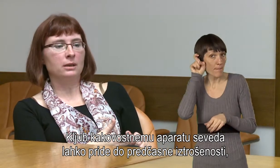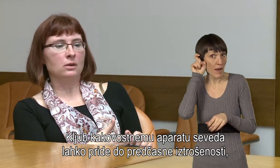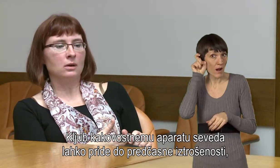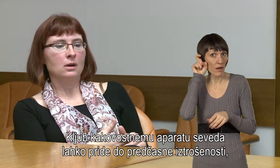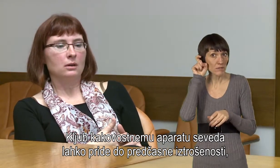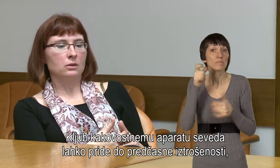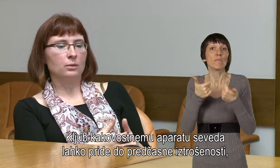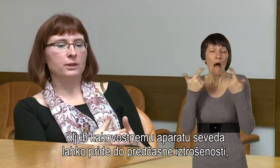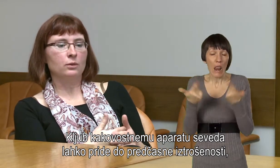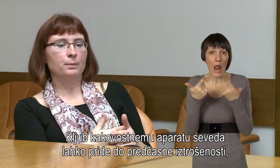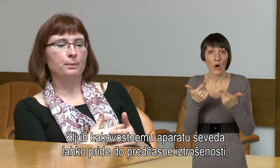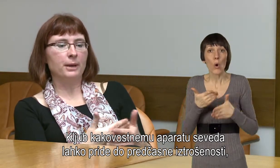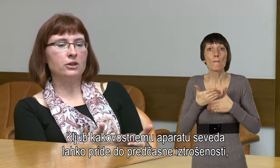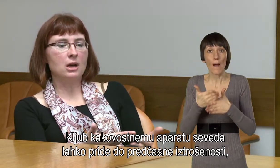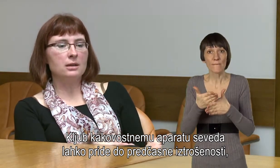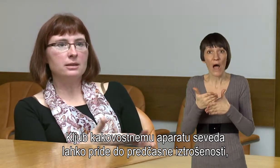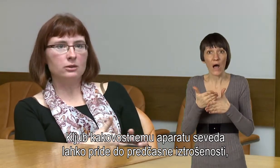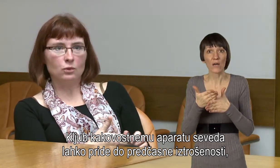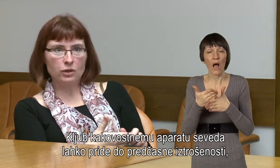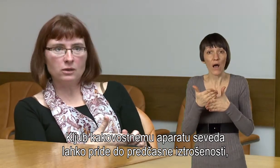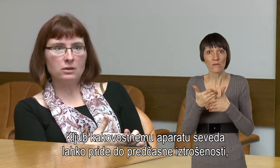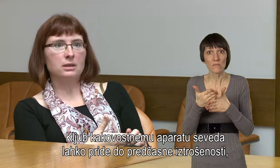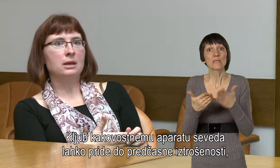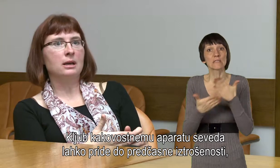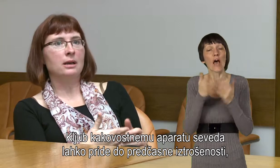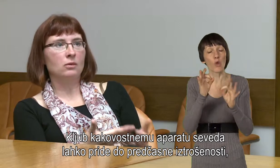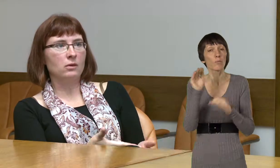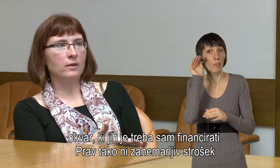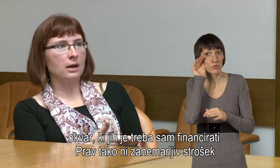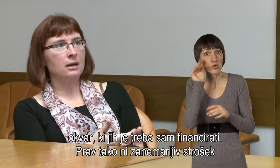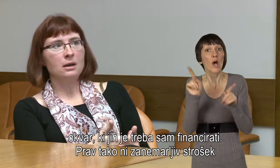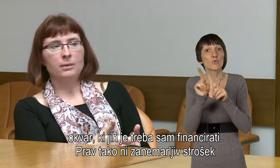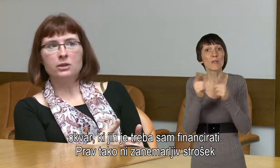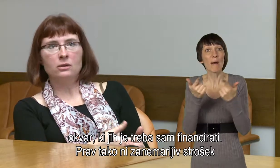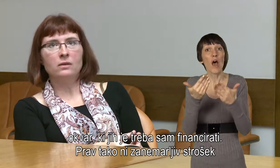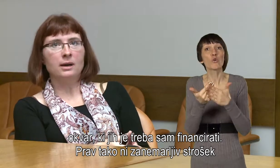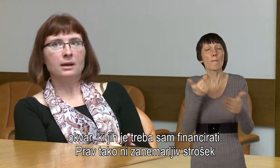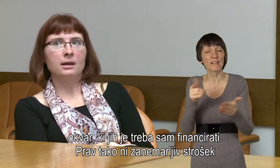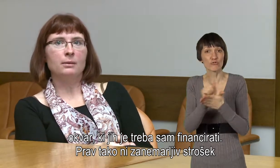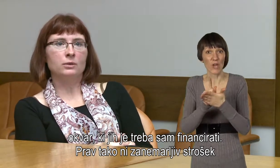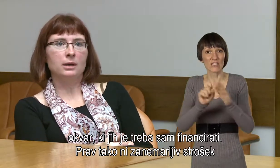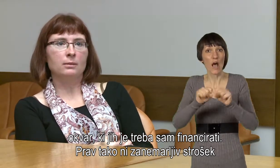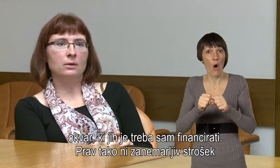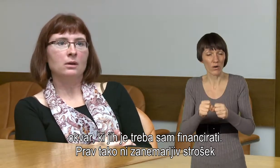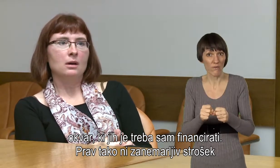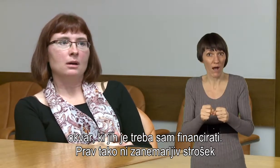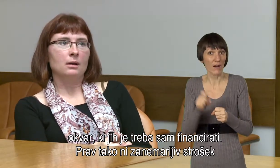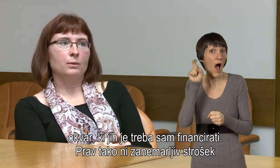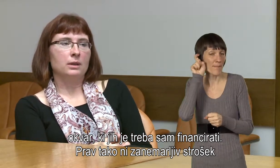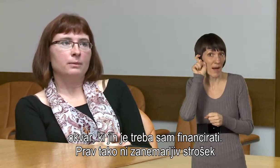do v bistvu predčasne iztrošenosti, okvar, pač te okvare je potrebno potem